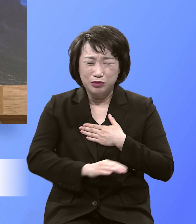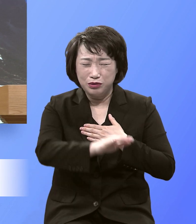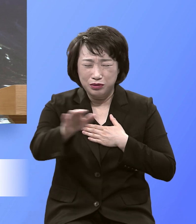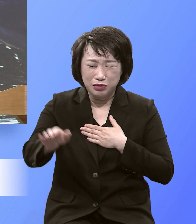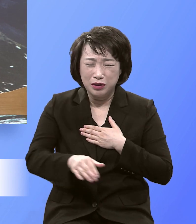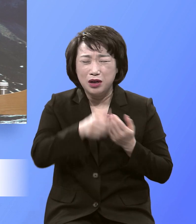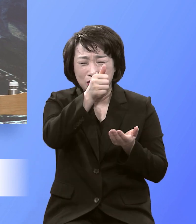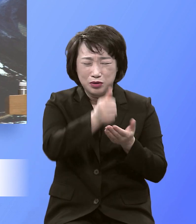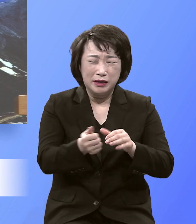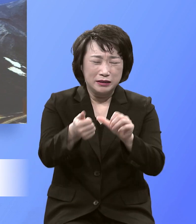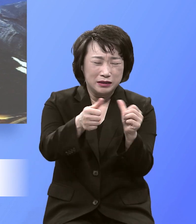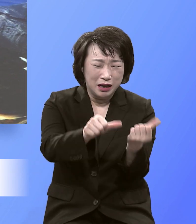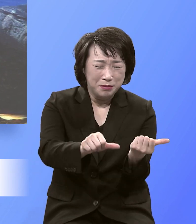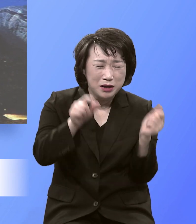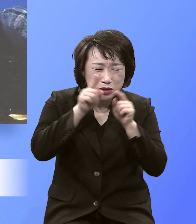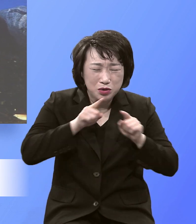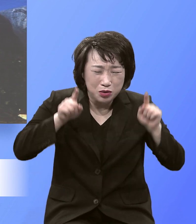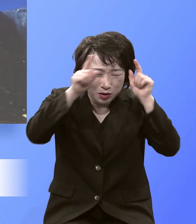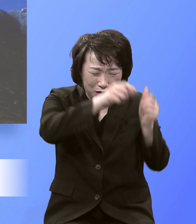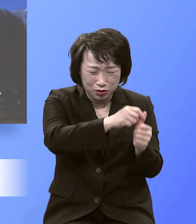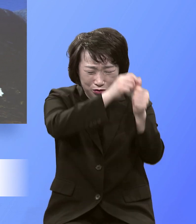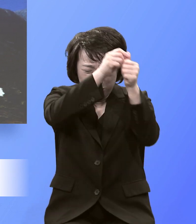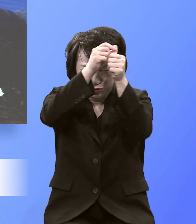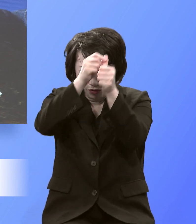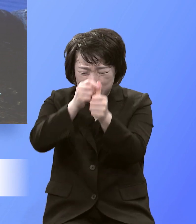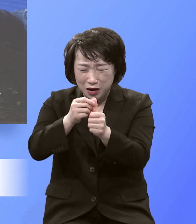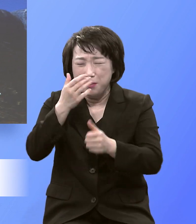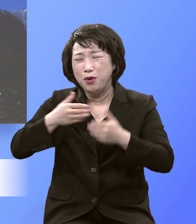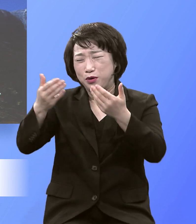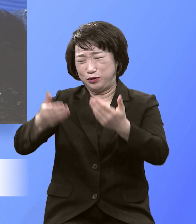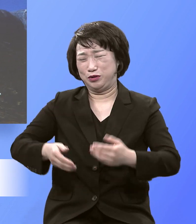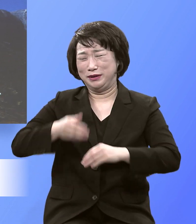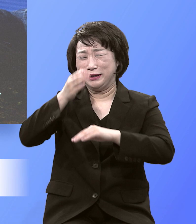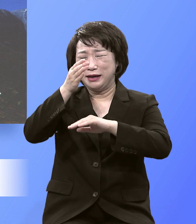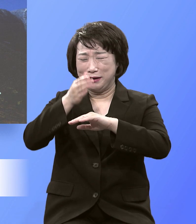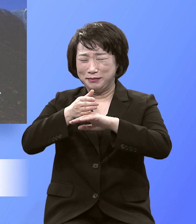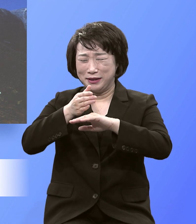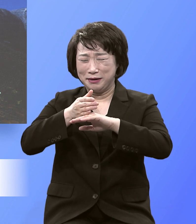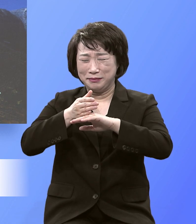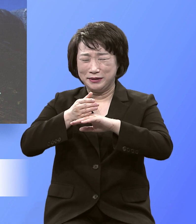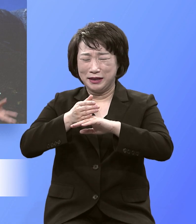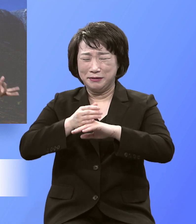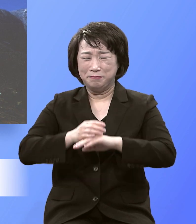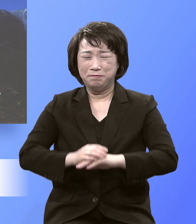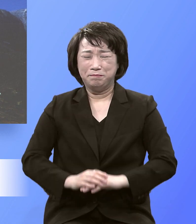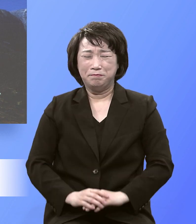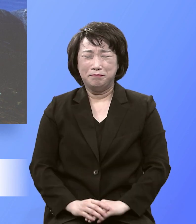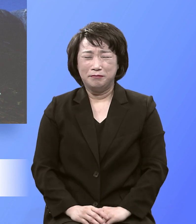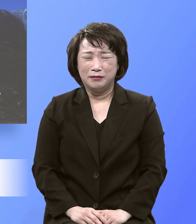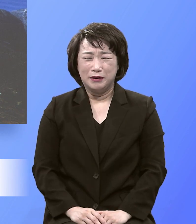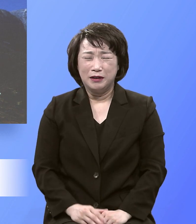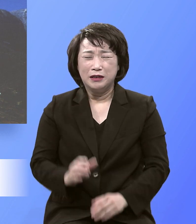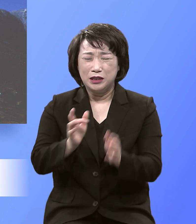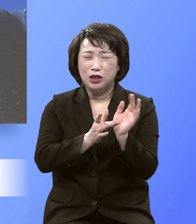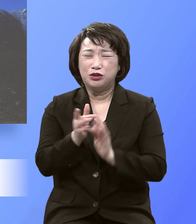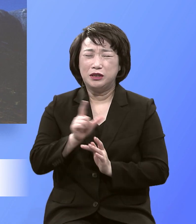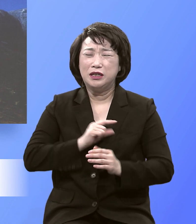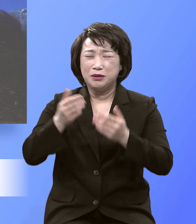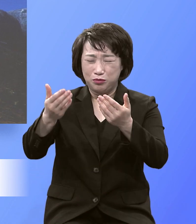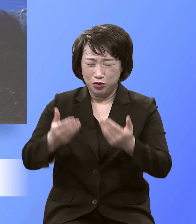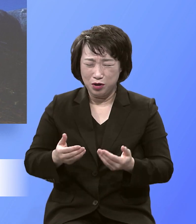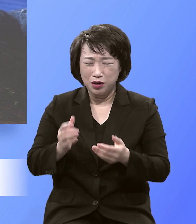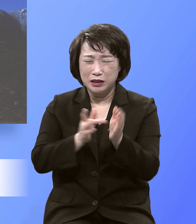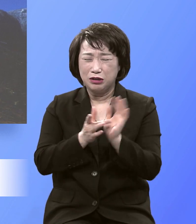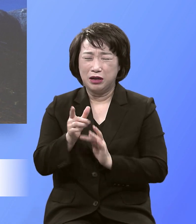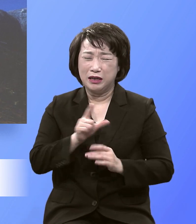우리를 죄와 사망과 지옥에서 구원의 복 주심을 감사합니다. 예수 이름을 주셔서